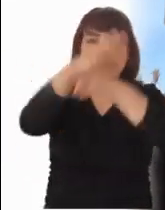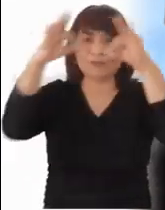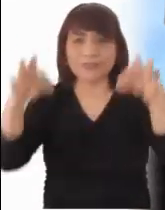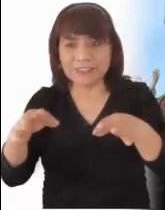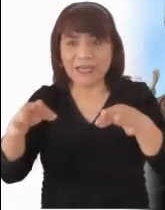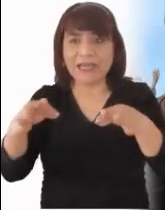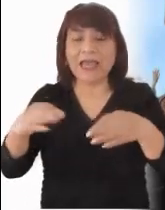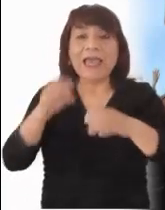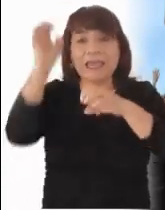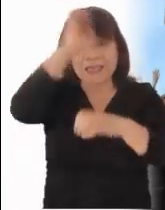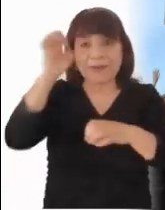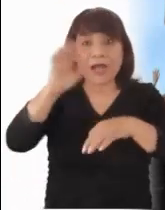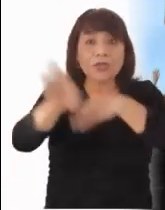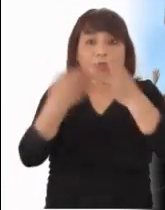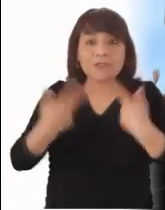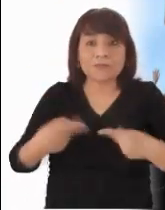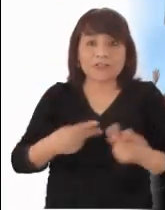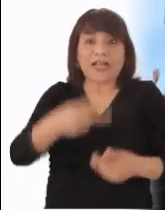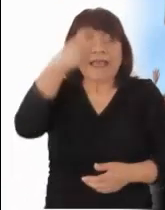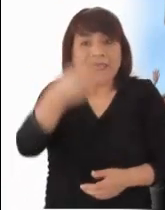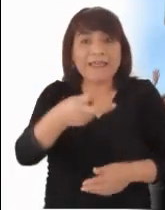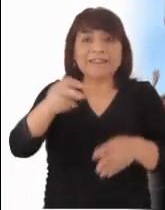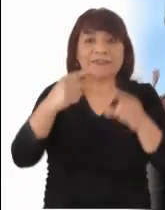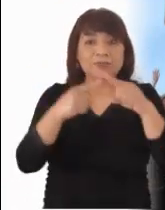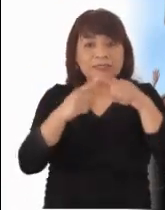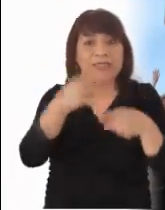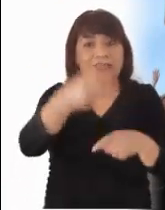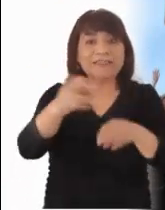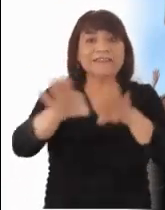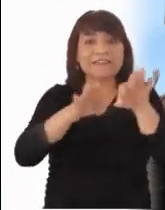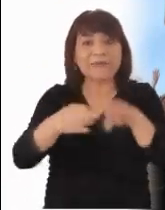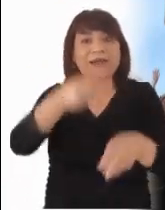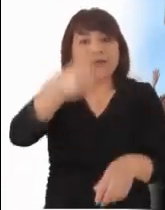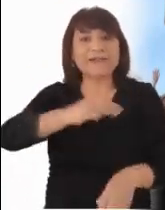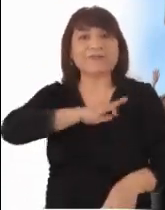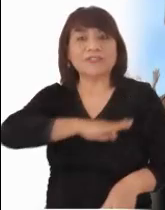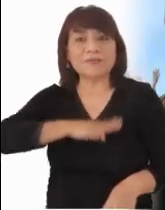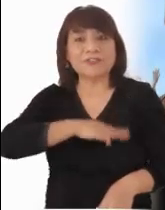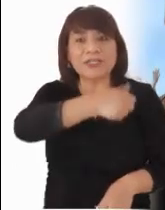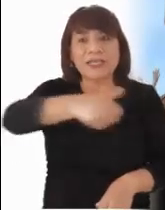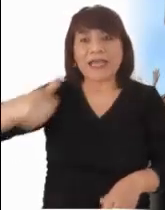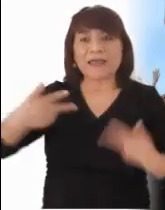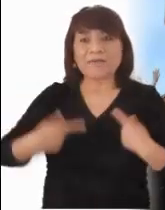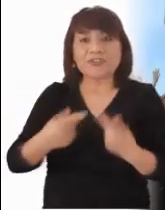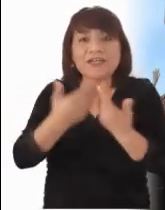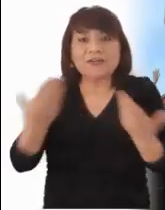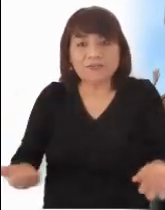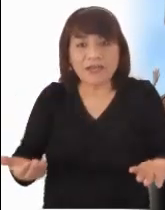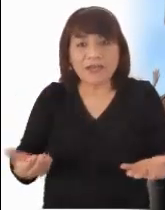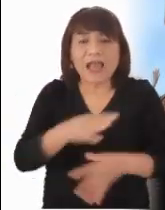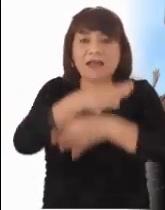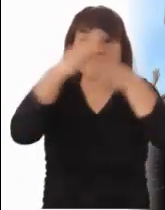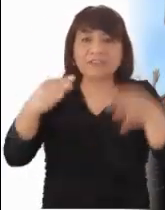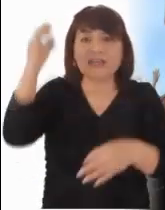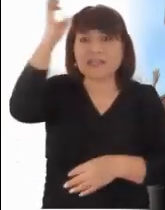la tarea que nosotros ahora tenemos que realizar. Es nuestra misión proclamar